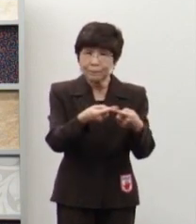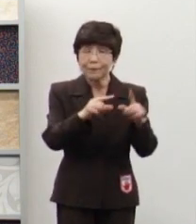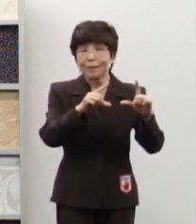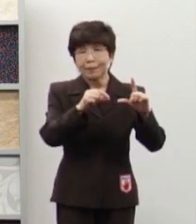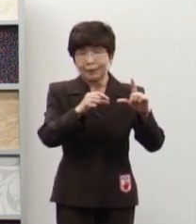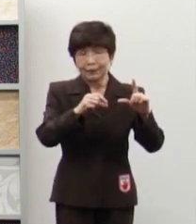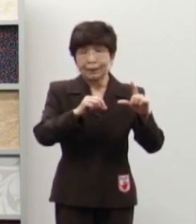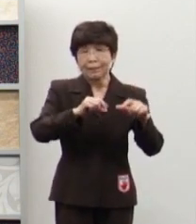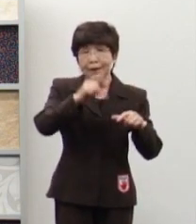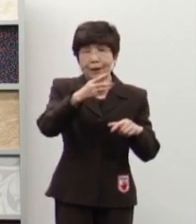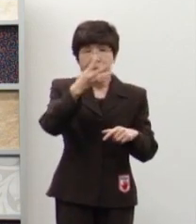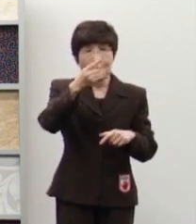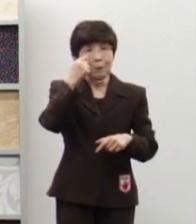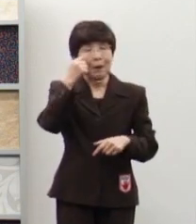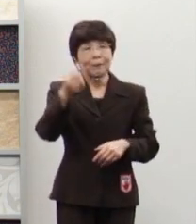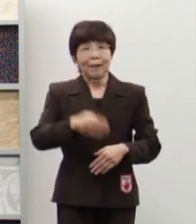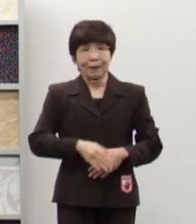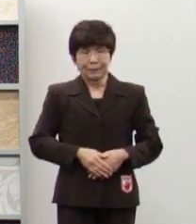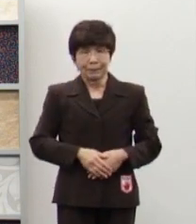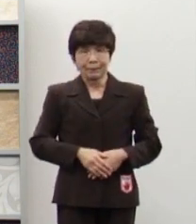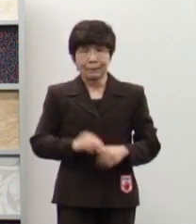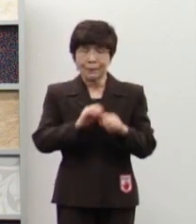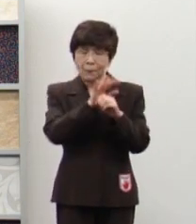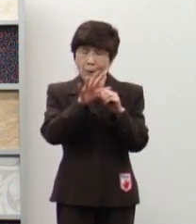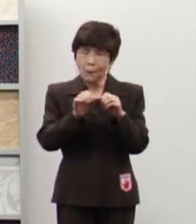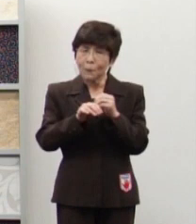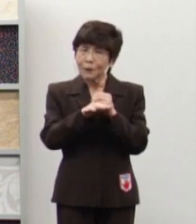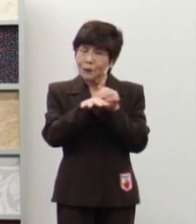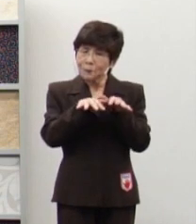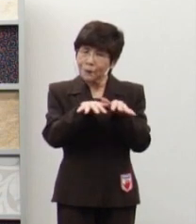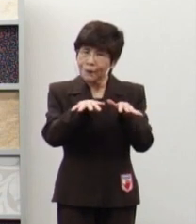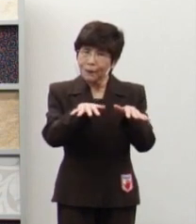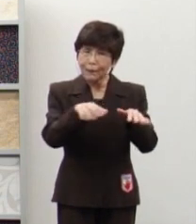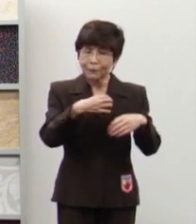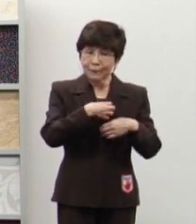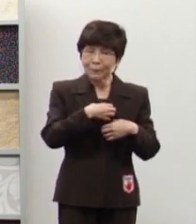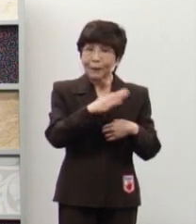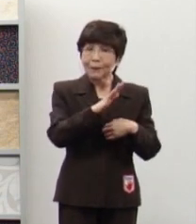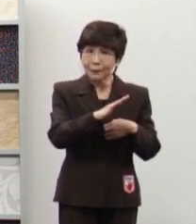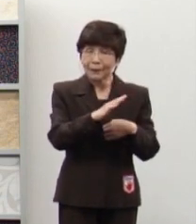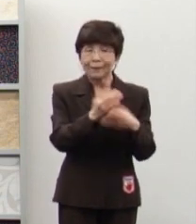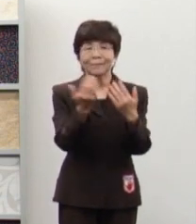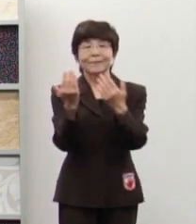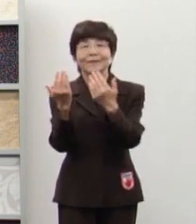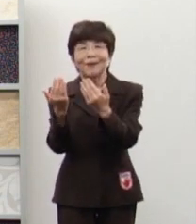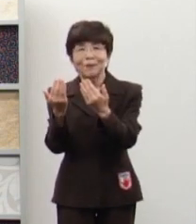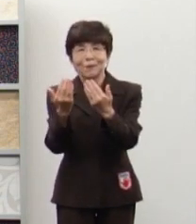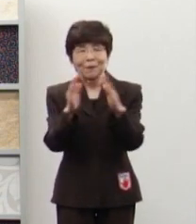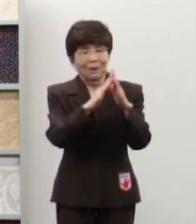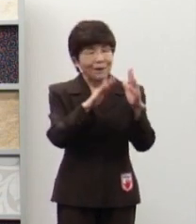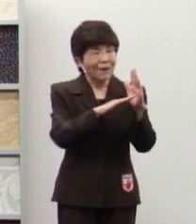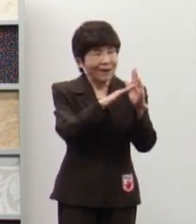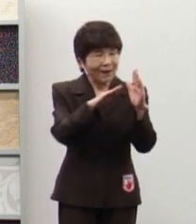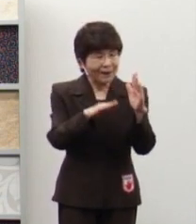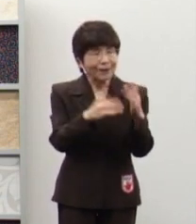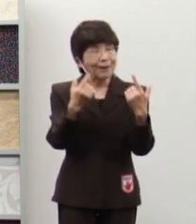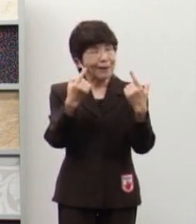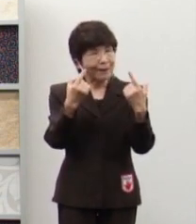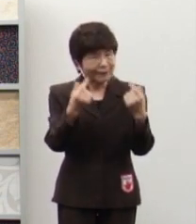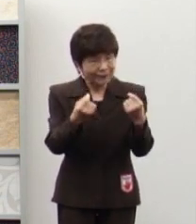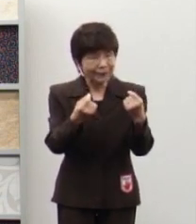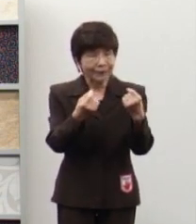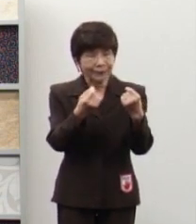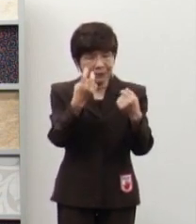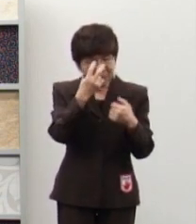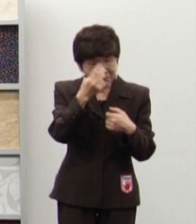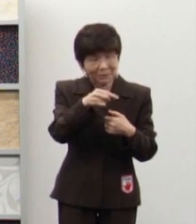新型コロナウイルス感染症の影響が心配されましたが、学校と家庭が連携し、生徒一人一人へのきめ細